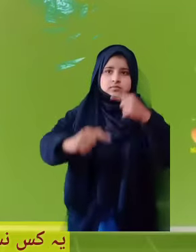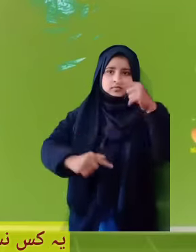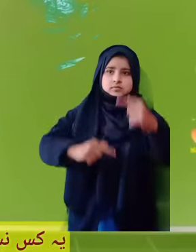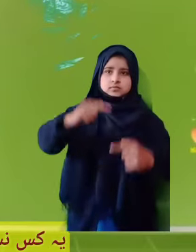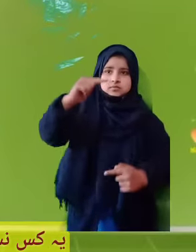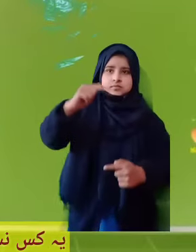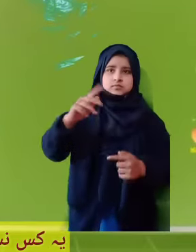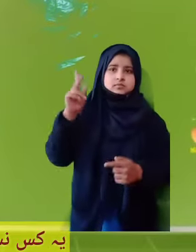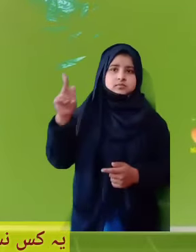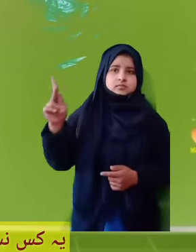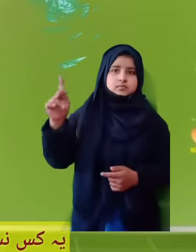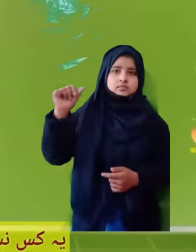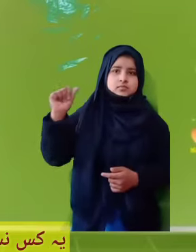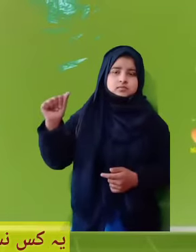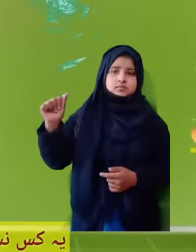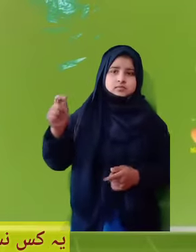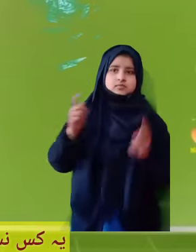नस्ल का